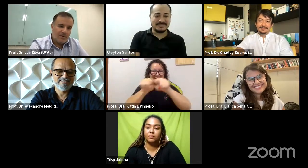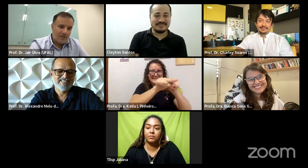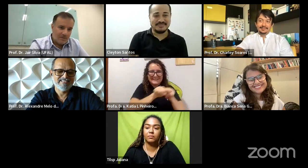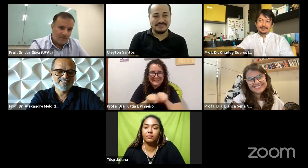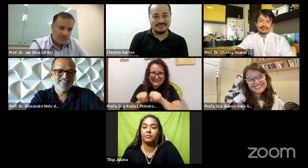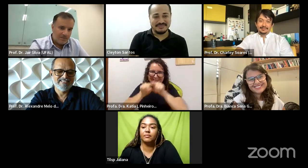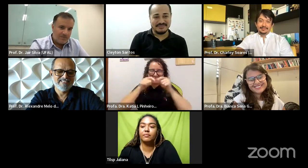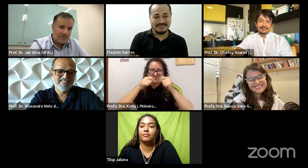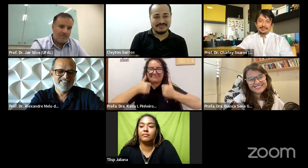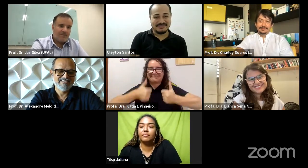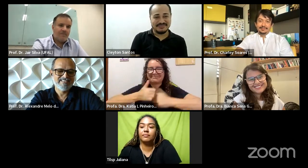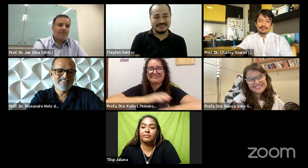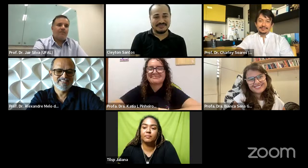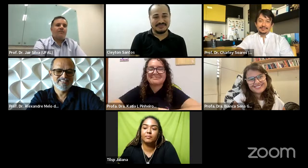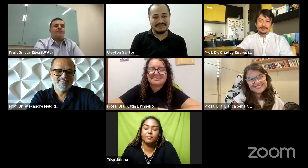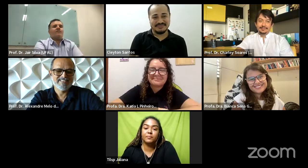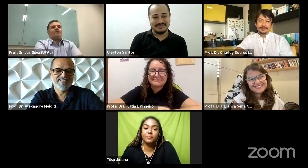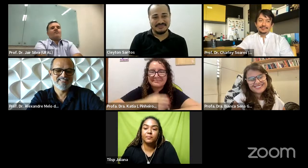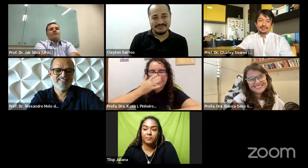obrigado, viu?